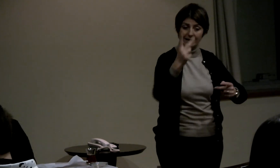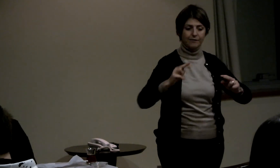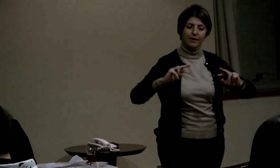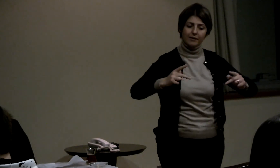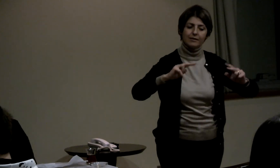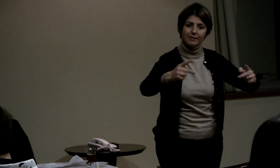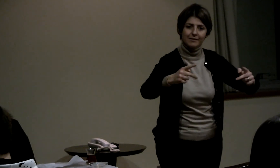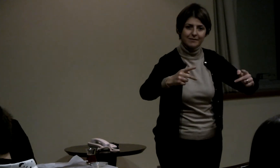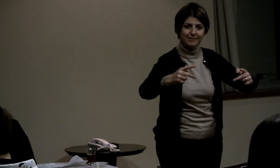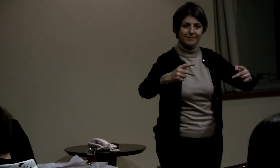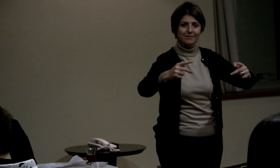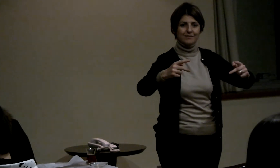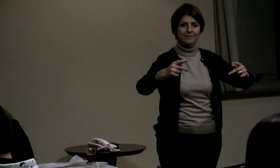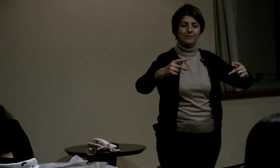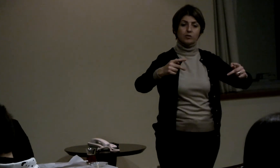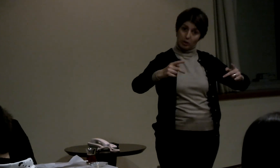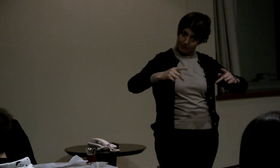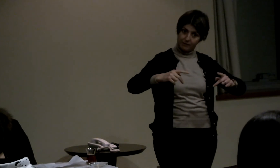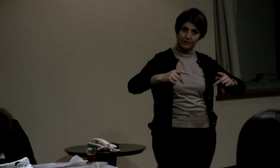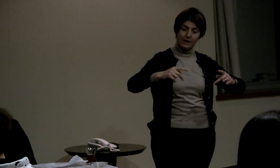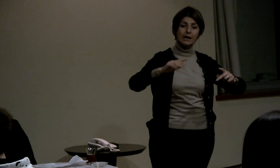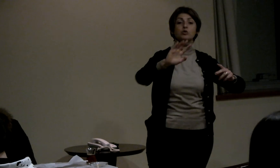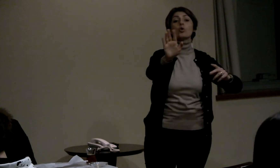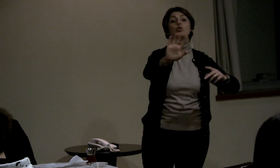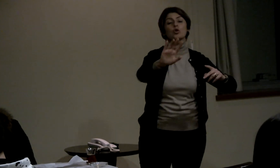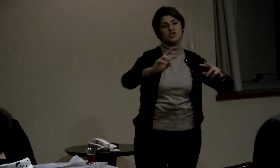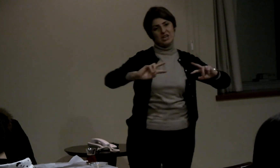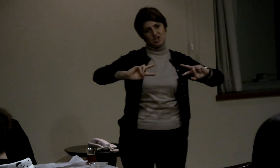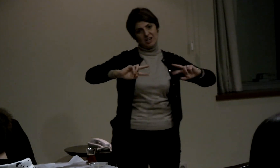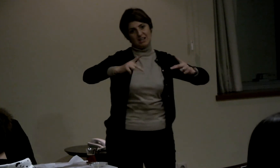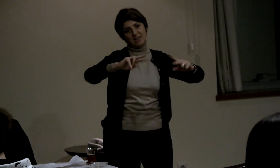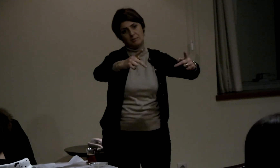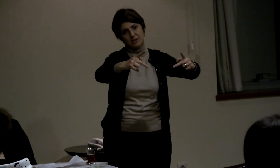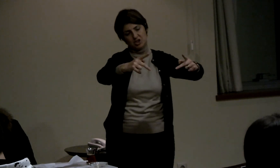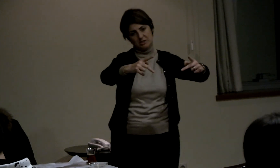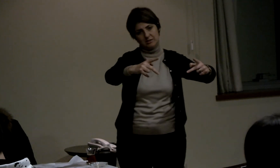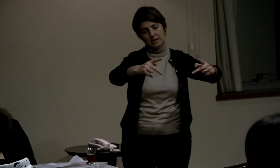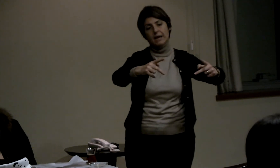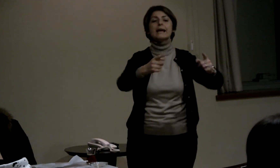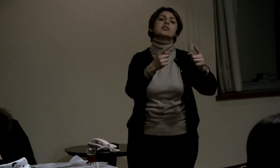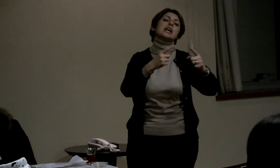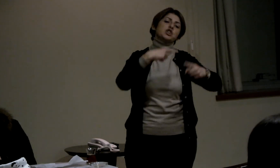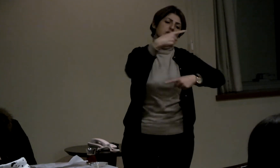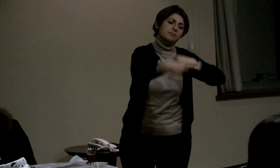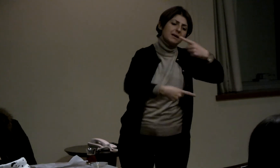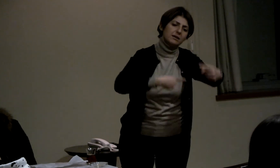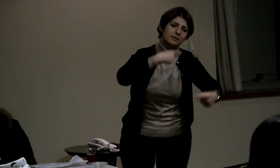defa. Her zaman değiştirmek için. Tabii. Yok yok. Şey için, aktarma için. Değiştirmek.